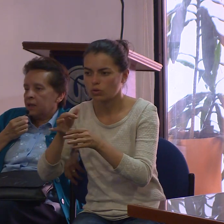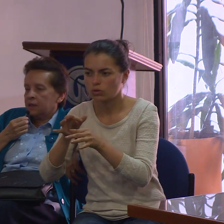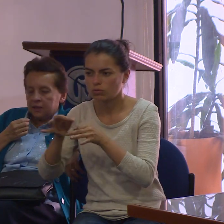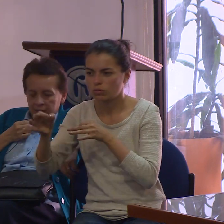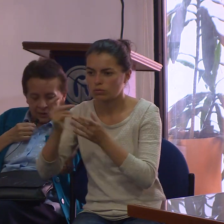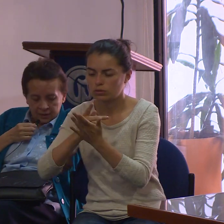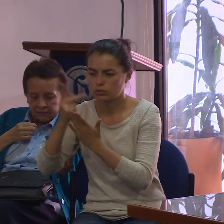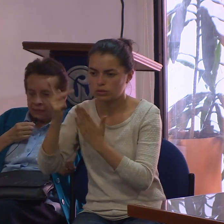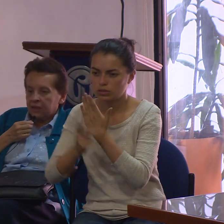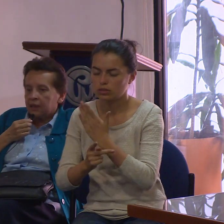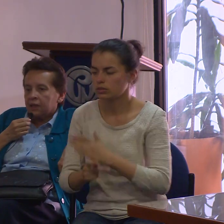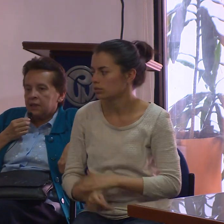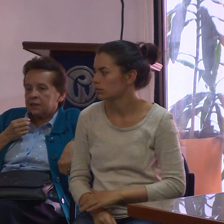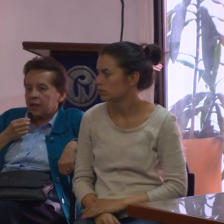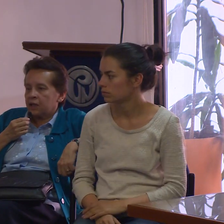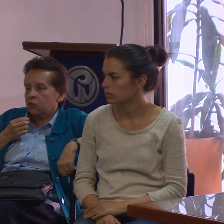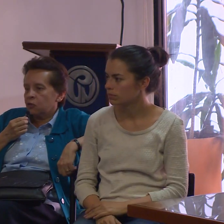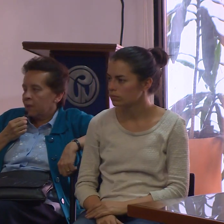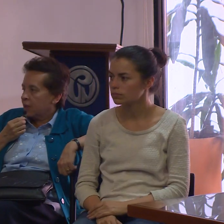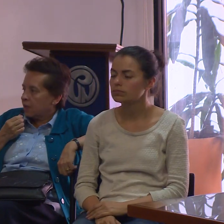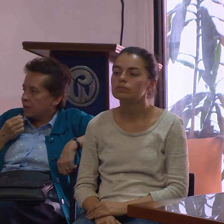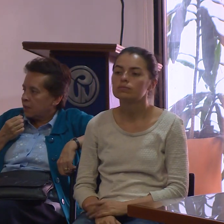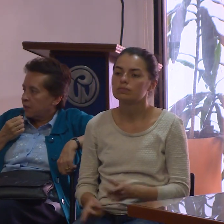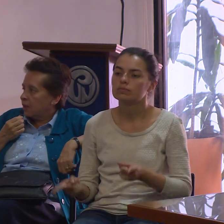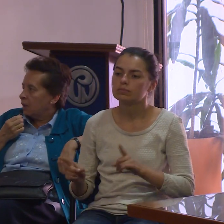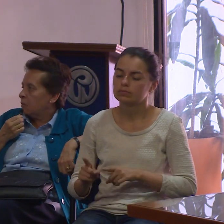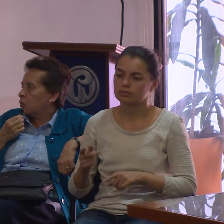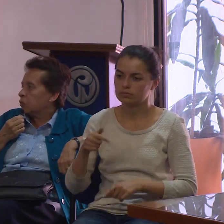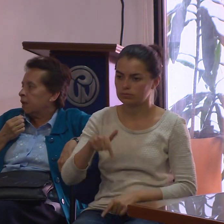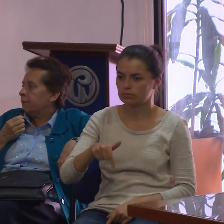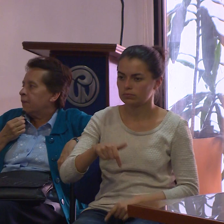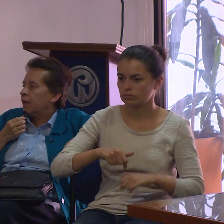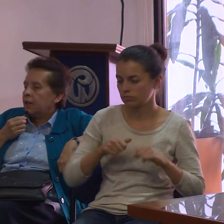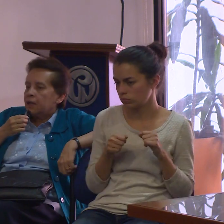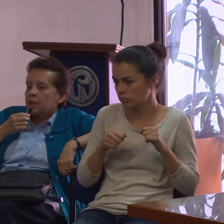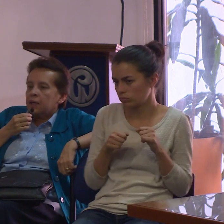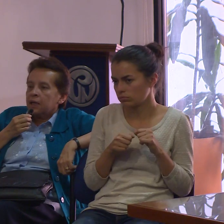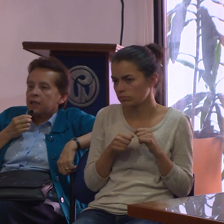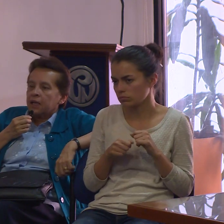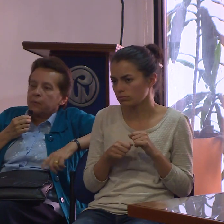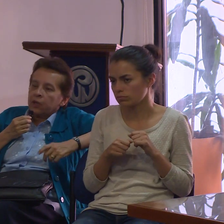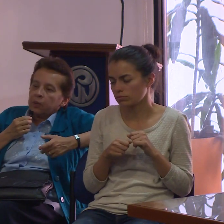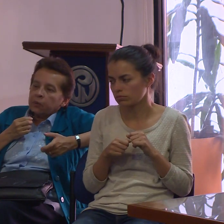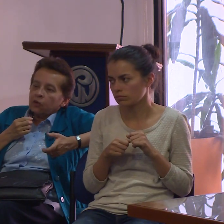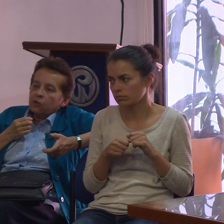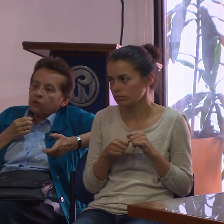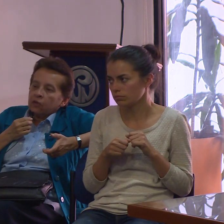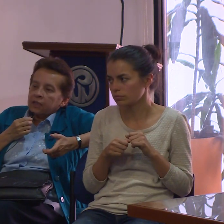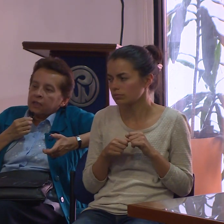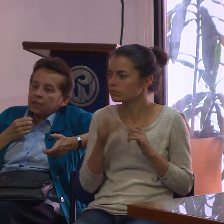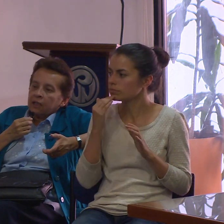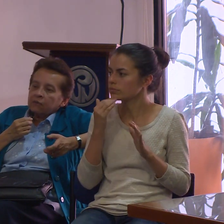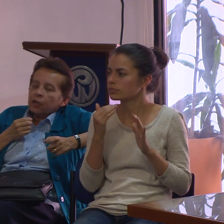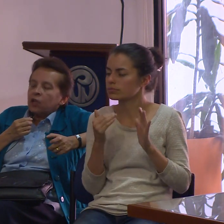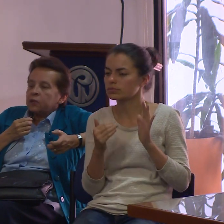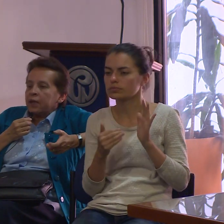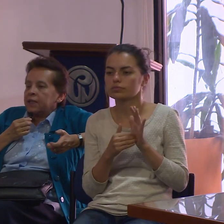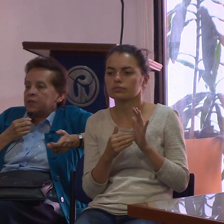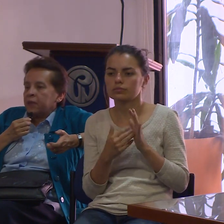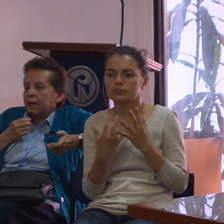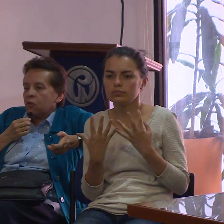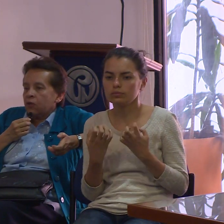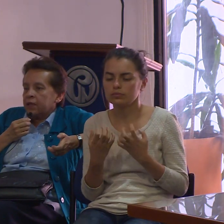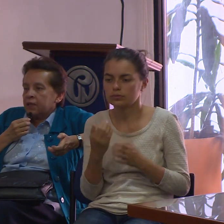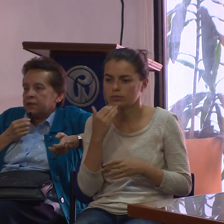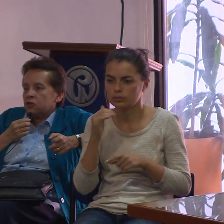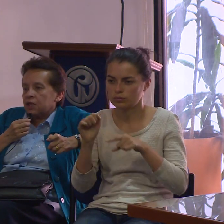también desde esta región urbana que se llama Bogotá. Querría, por ejemplo, las